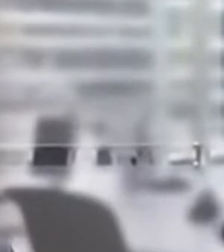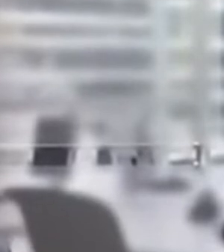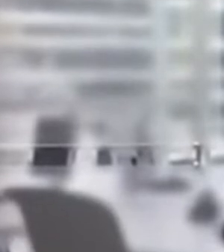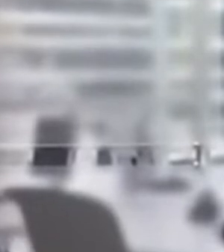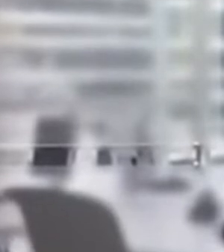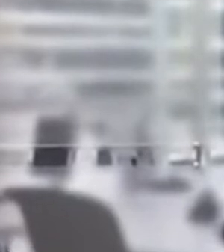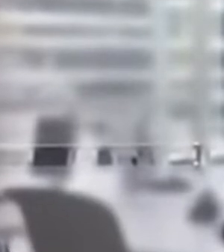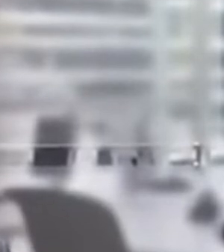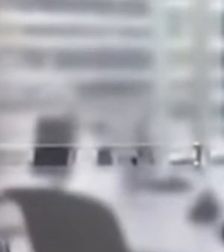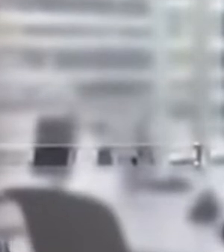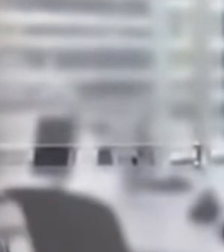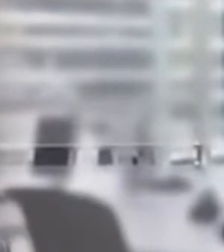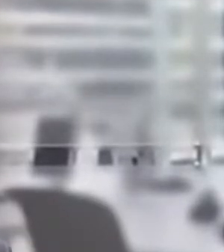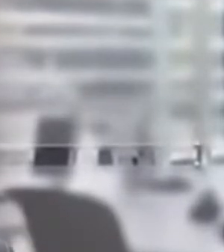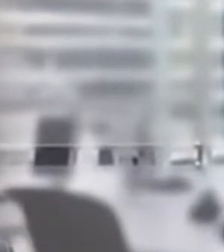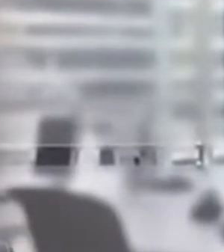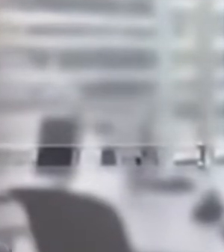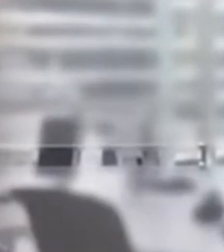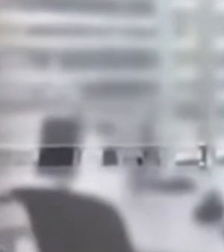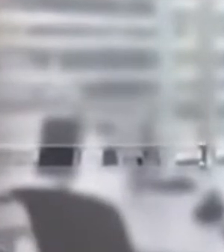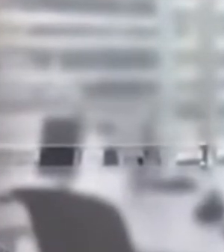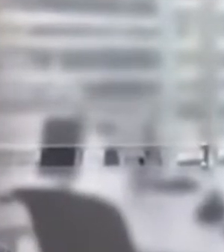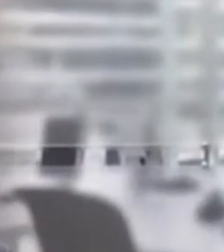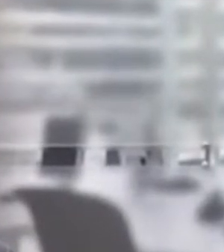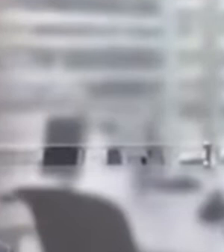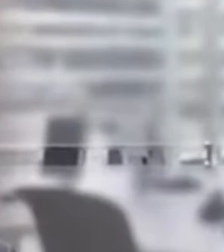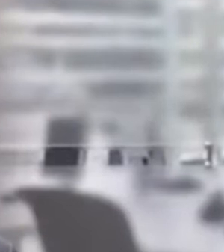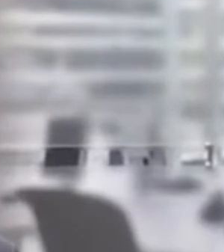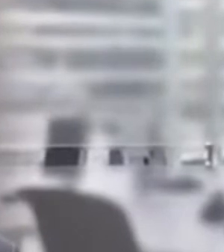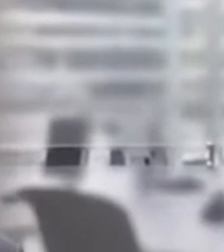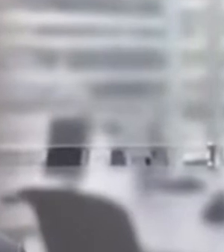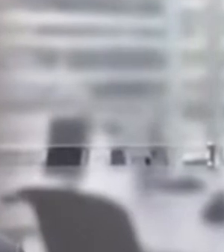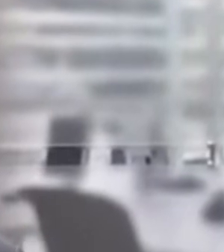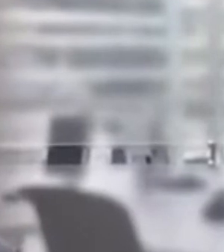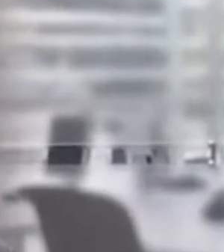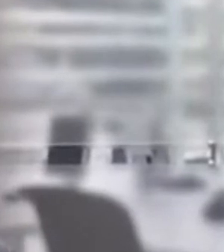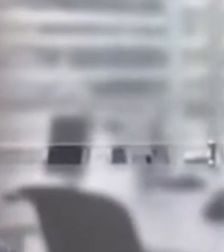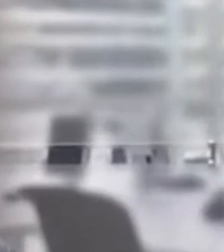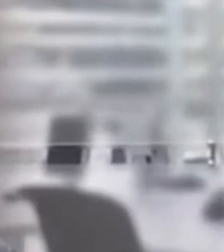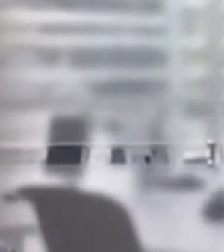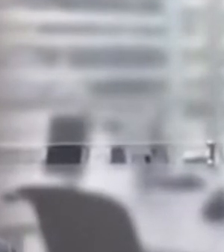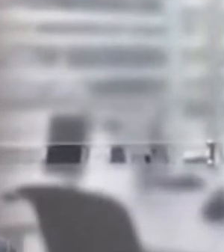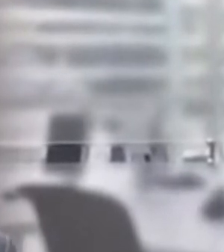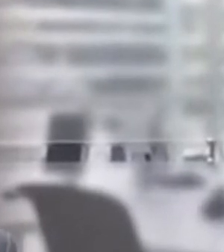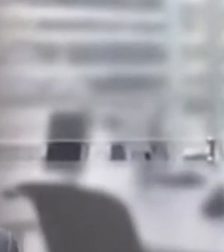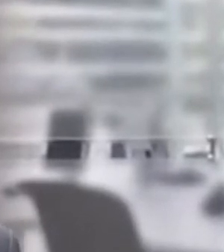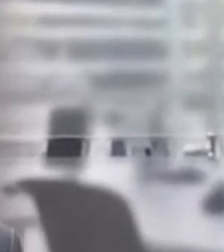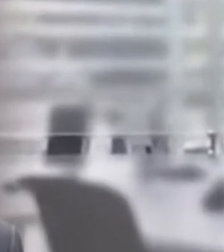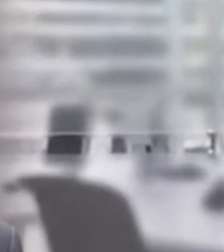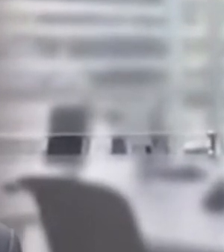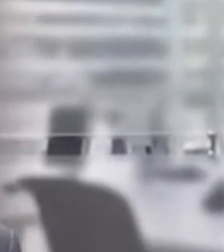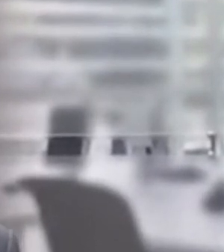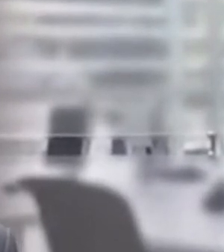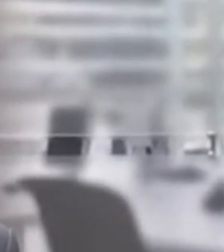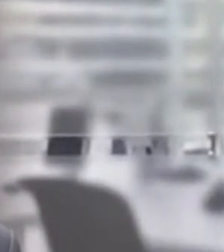Minas Consciente. De segunda-feira até ontem, quinta-feira, Juiz de Fora havia registrado 17 óbitos pela Covid-19. É o pior número